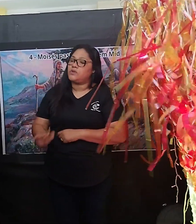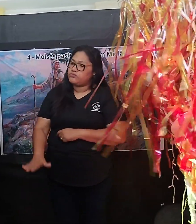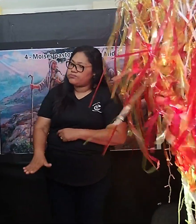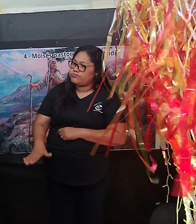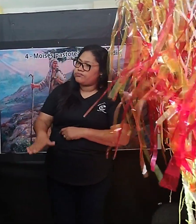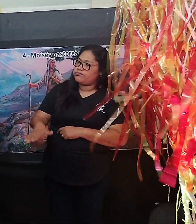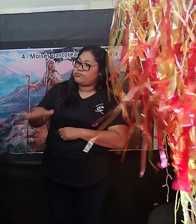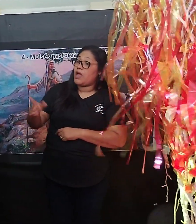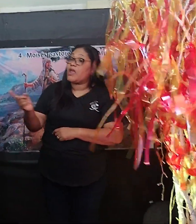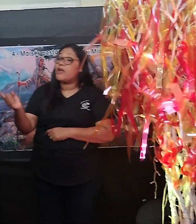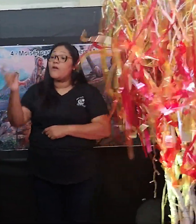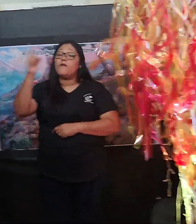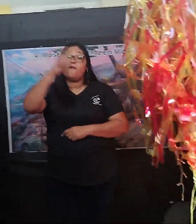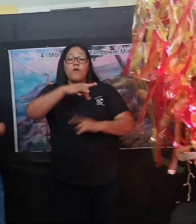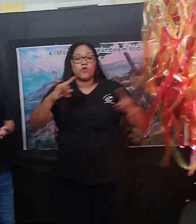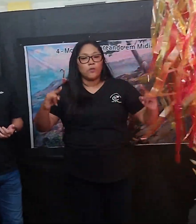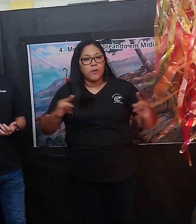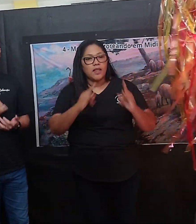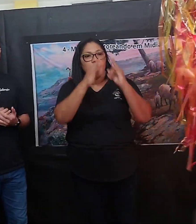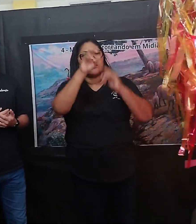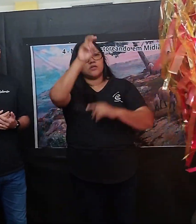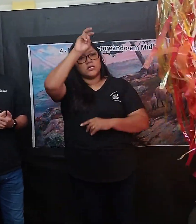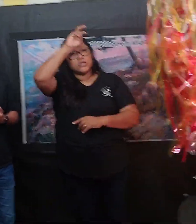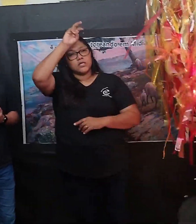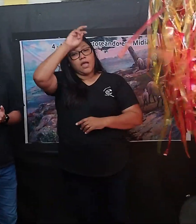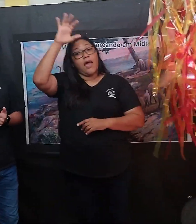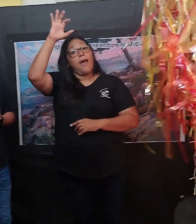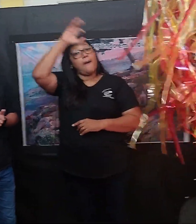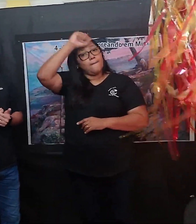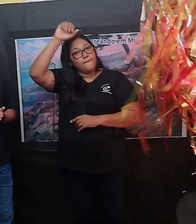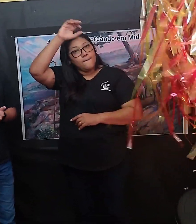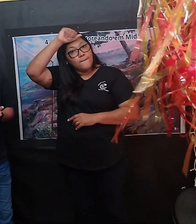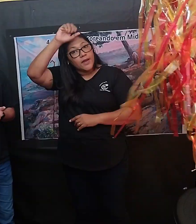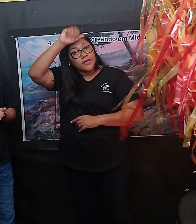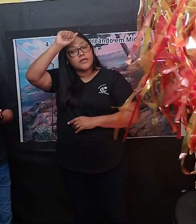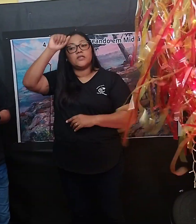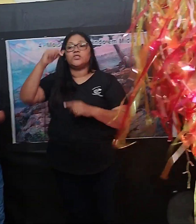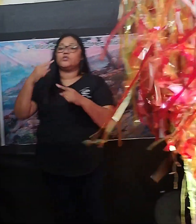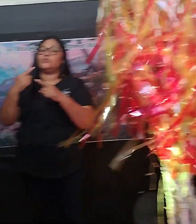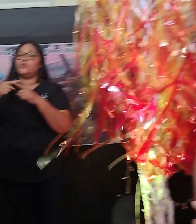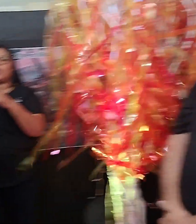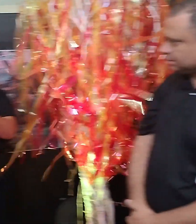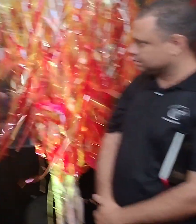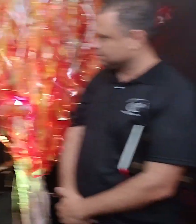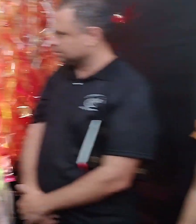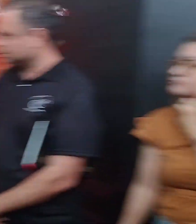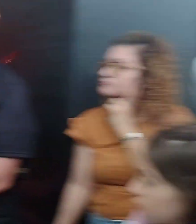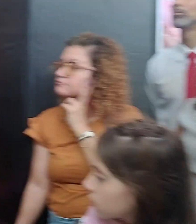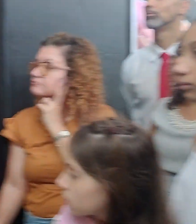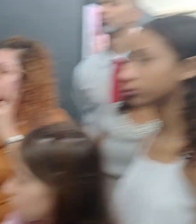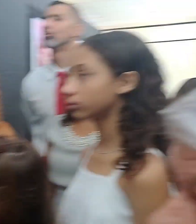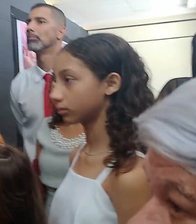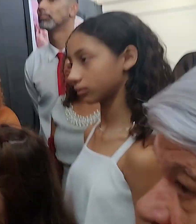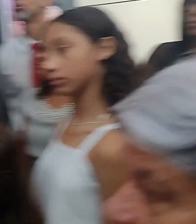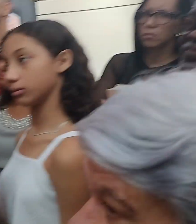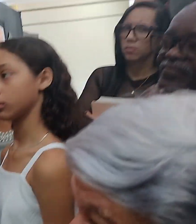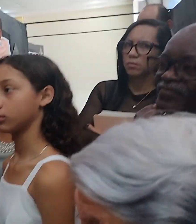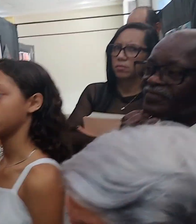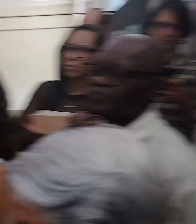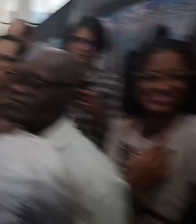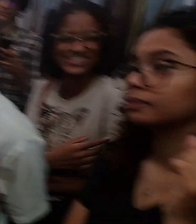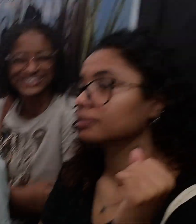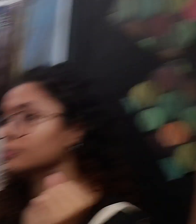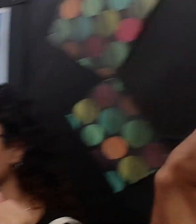Então ele volta para o palácio do Egito, aprende ali que o Egito era o berço da nossa cultura, então é onde ele aprende, estuda nas